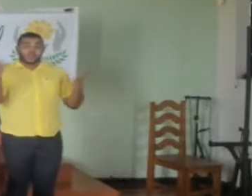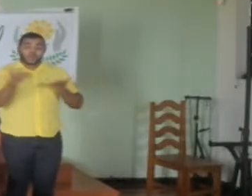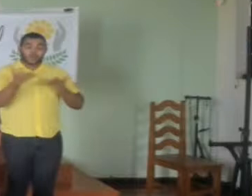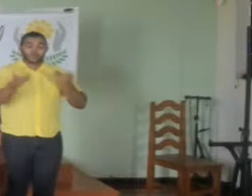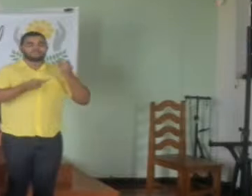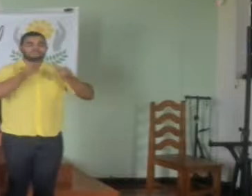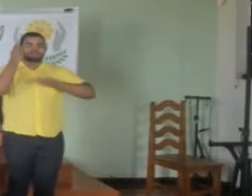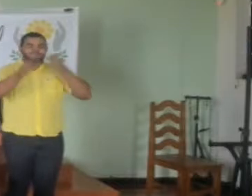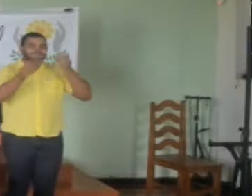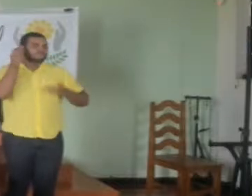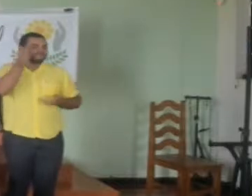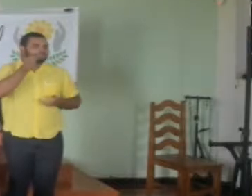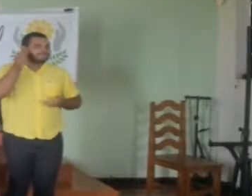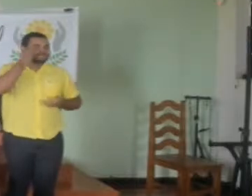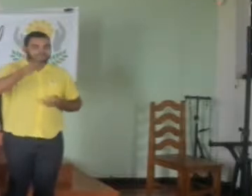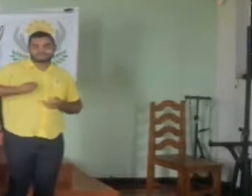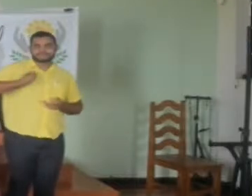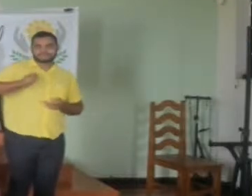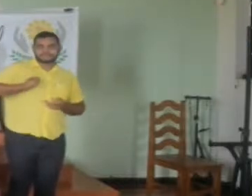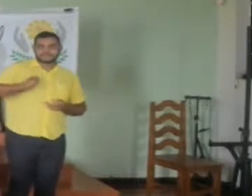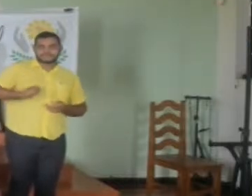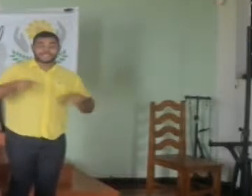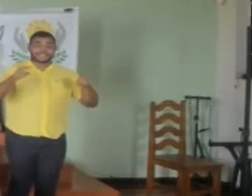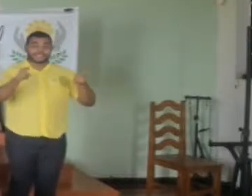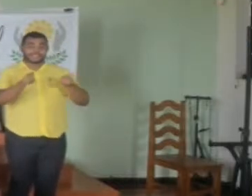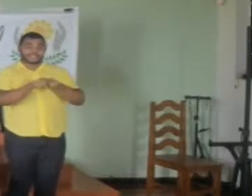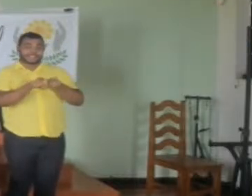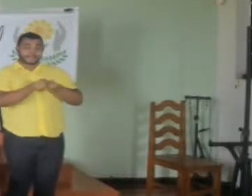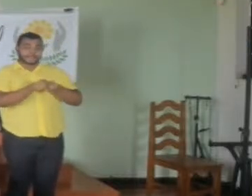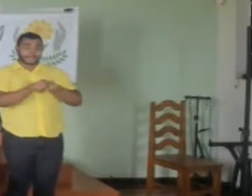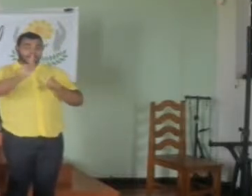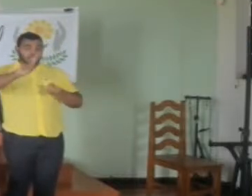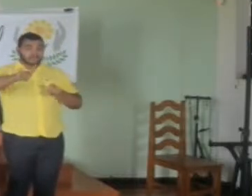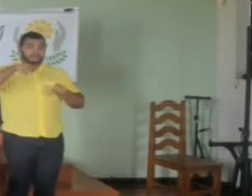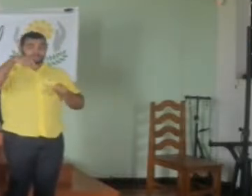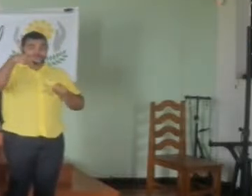relato de experiência vivida. Também, logo após